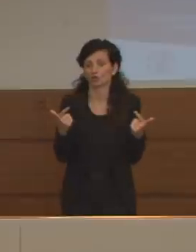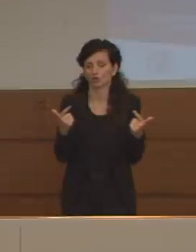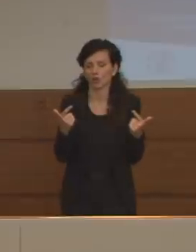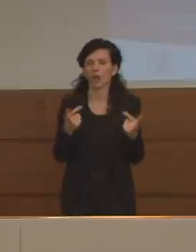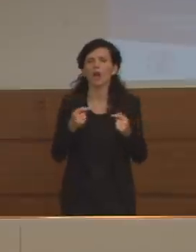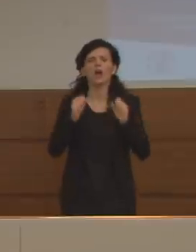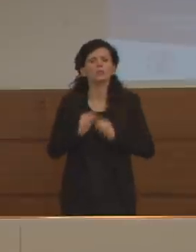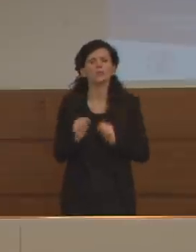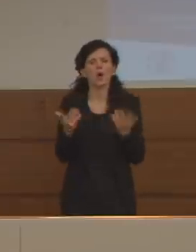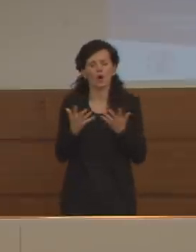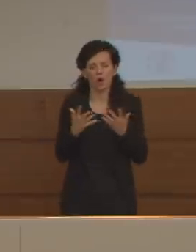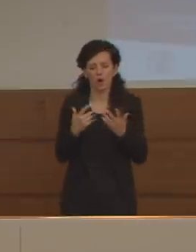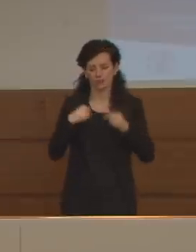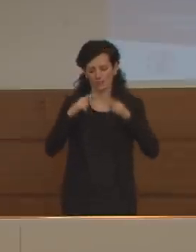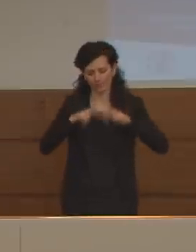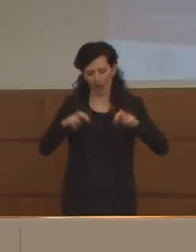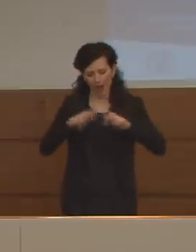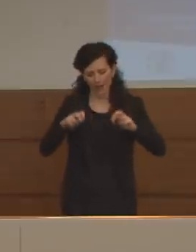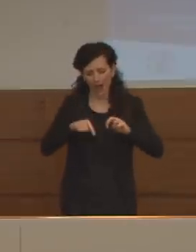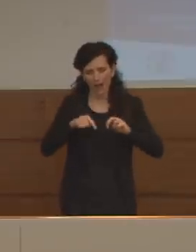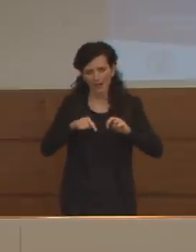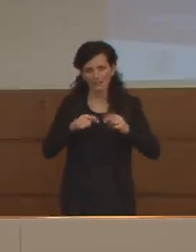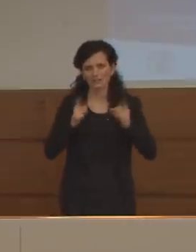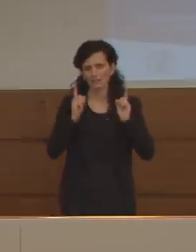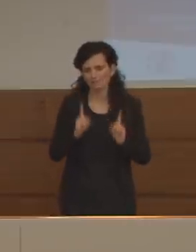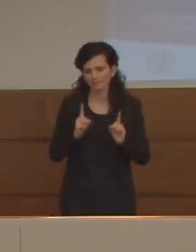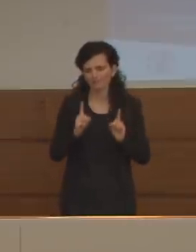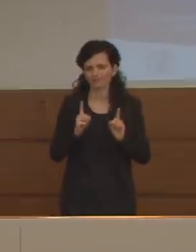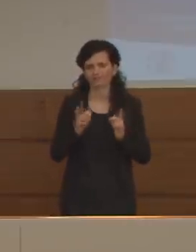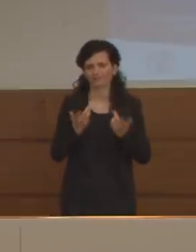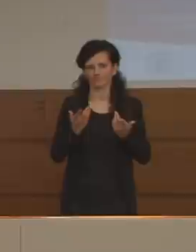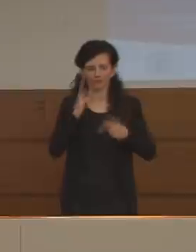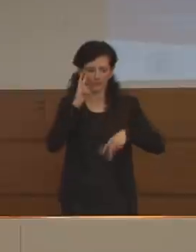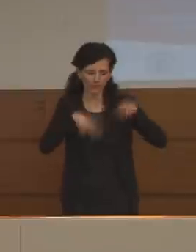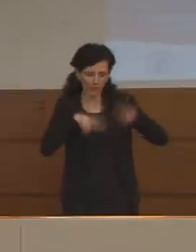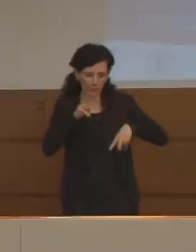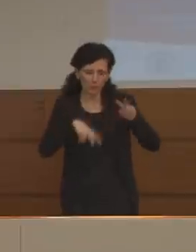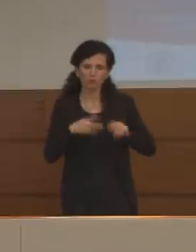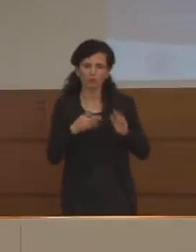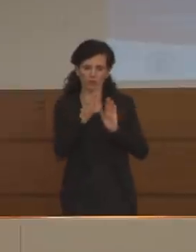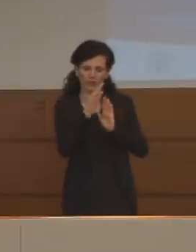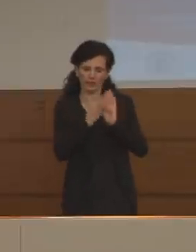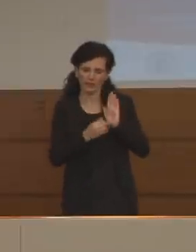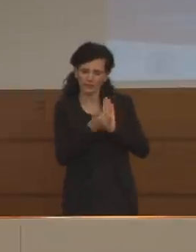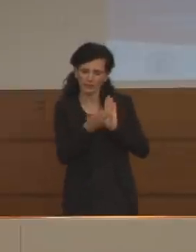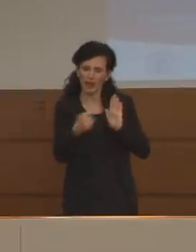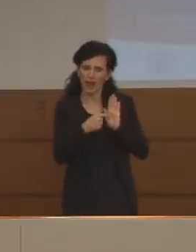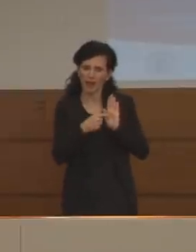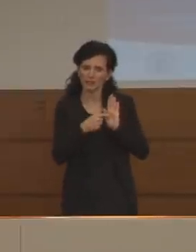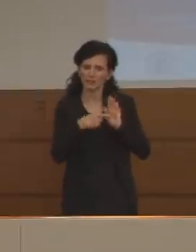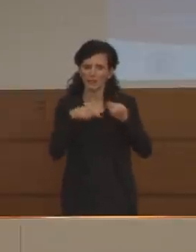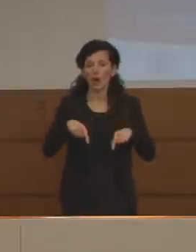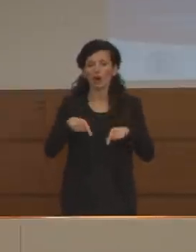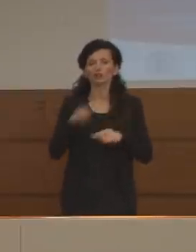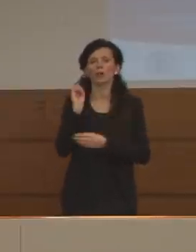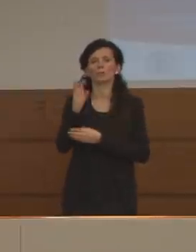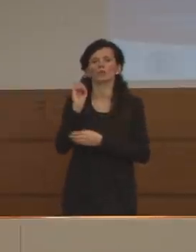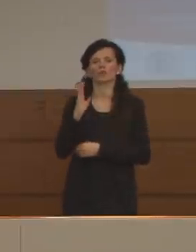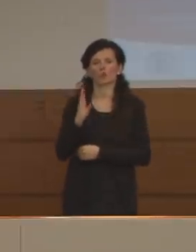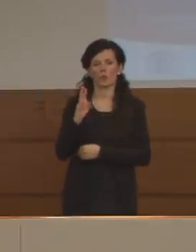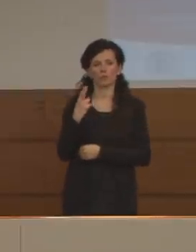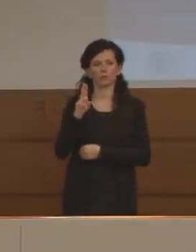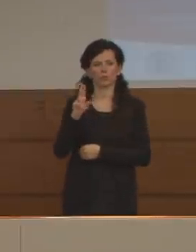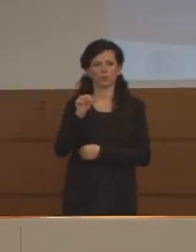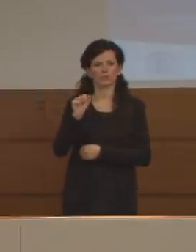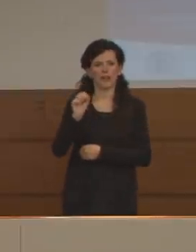che nasce anche dalle ultime considerazioni e gli ultimi dati che oggi il professor pure brusaferro attraverso